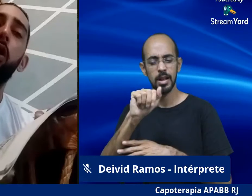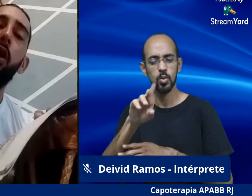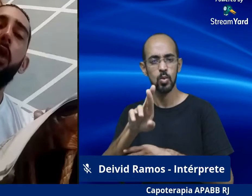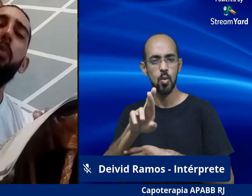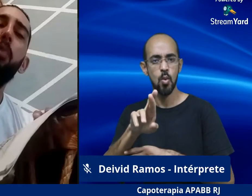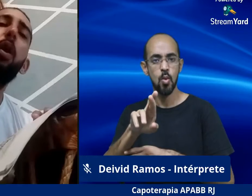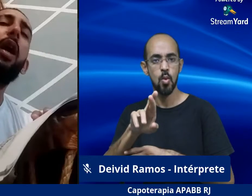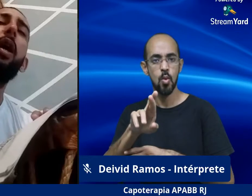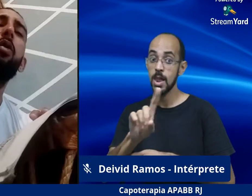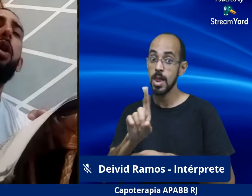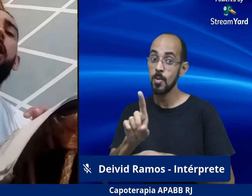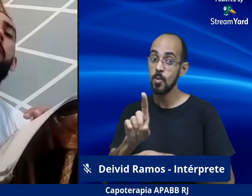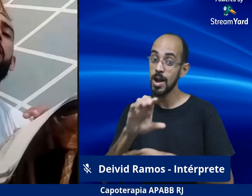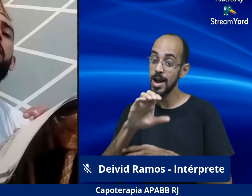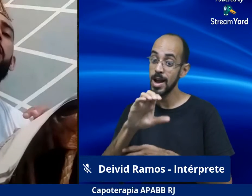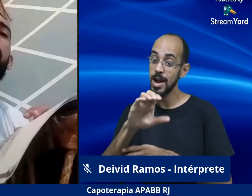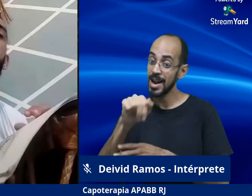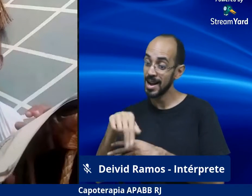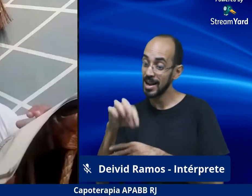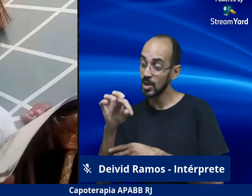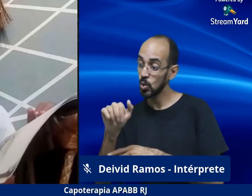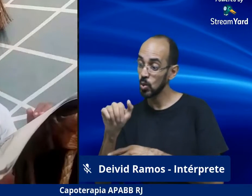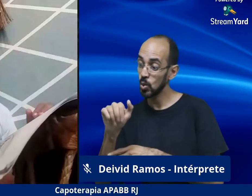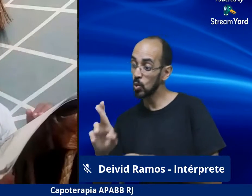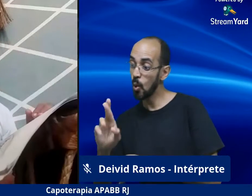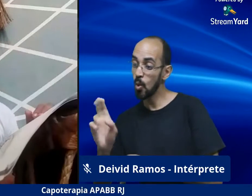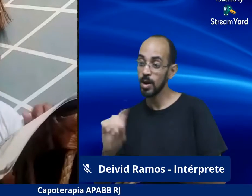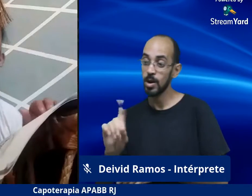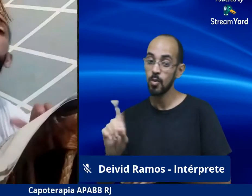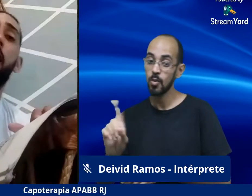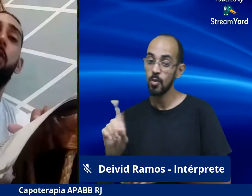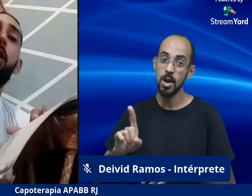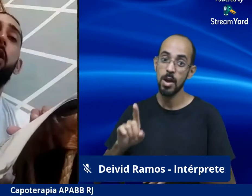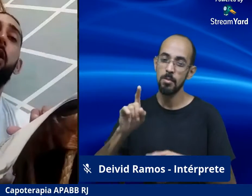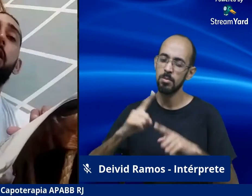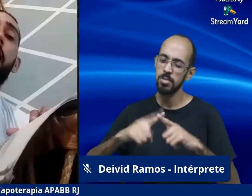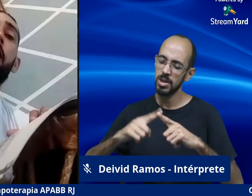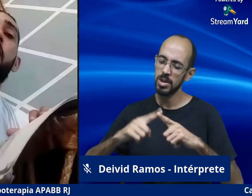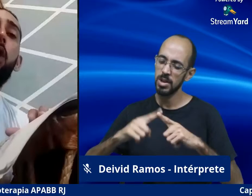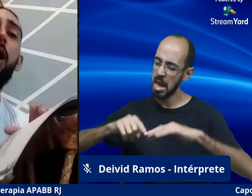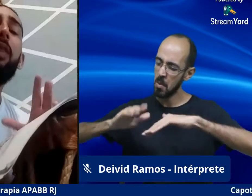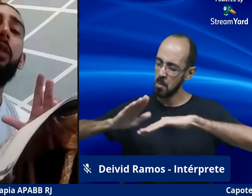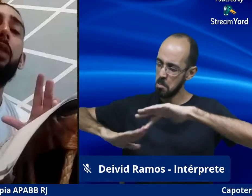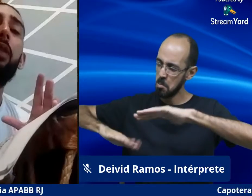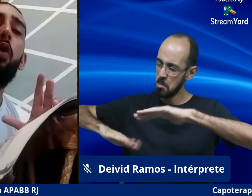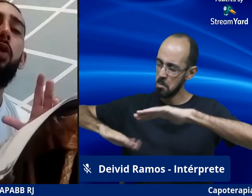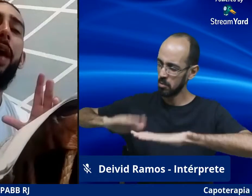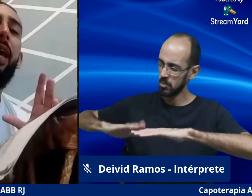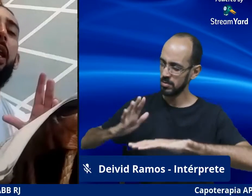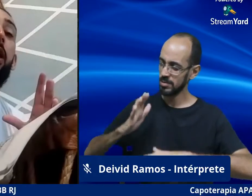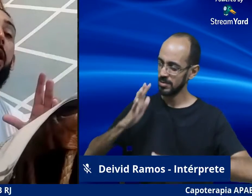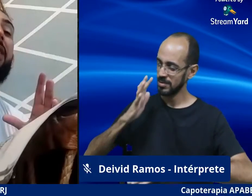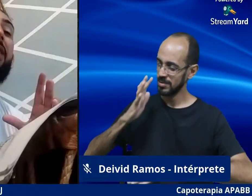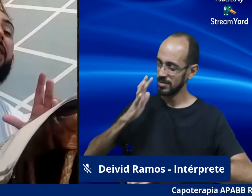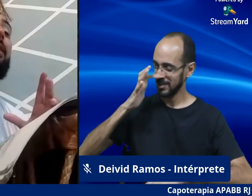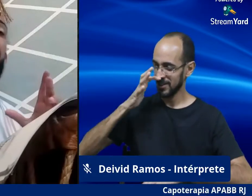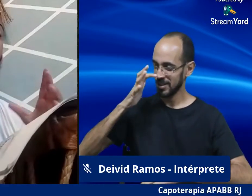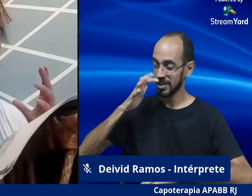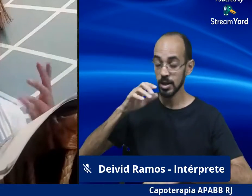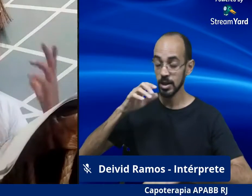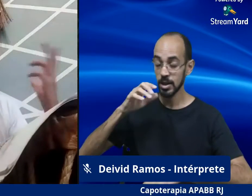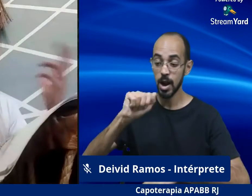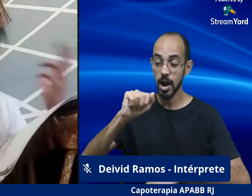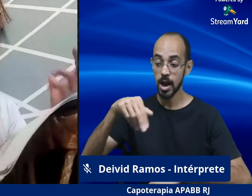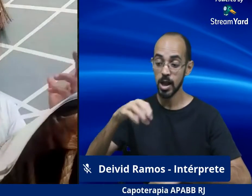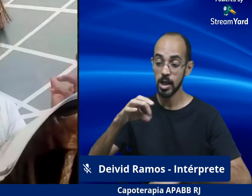cantor, porque cantor geralmente está associado a algo mais profissional, né? O cantador não é aquele que